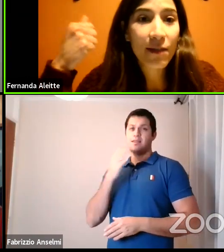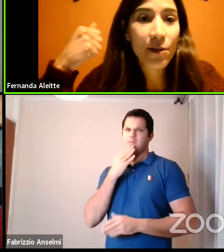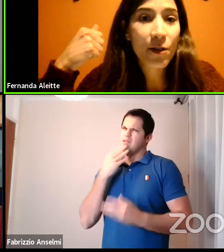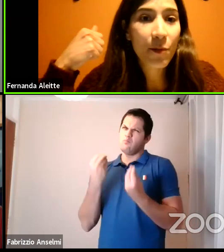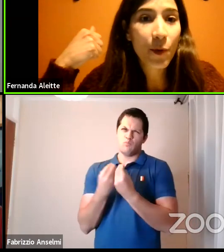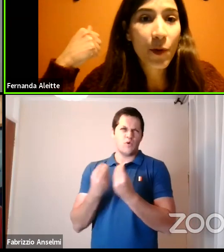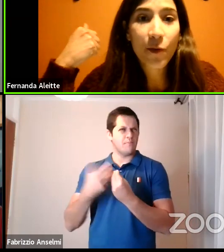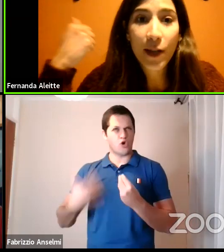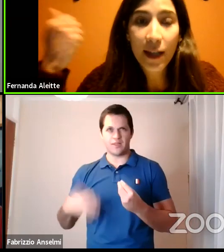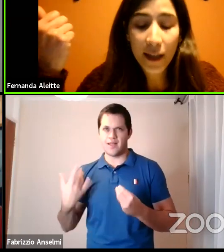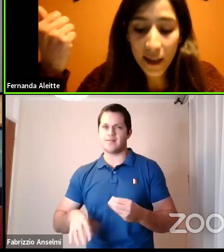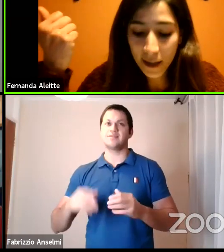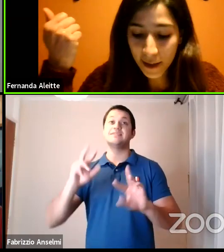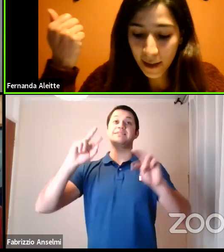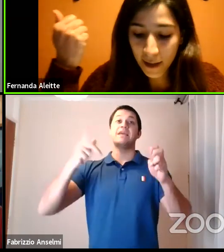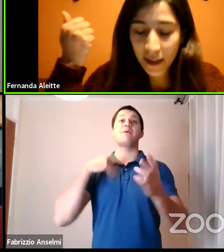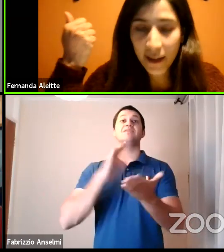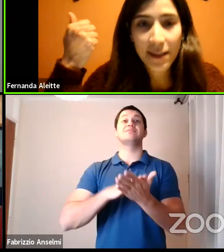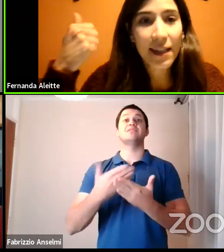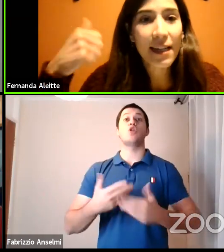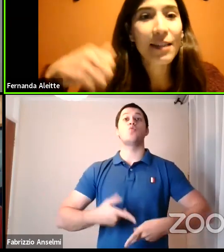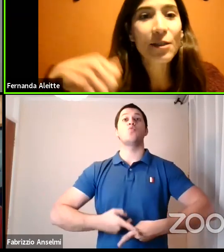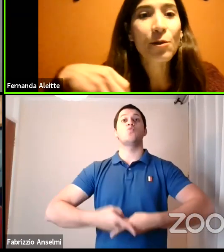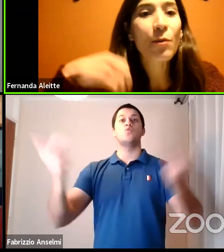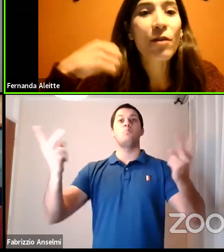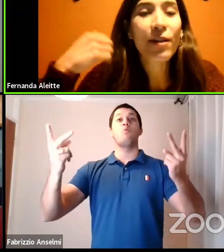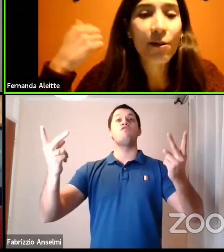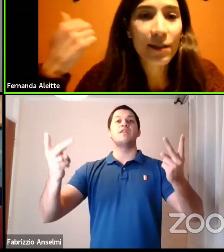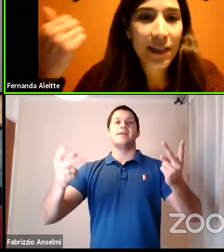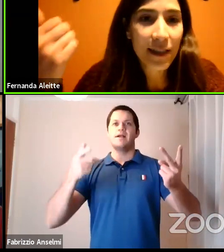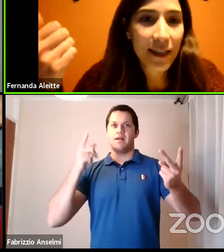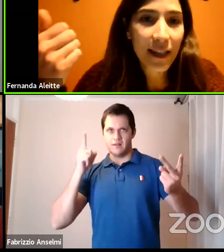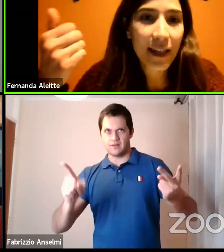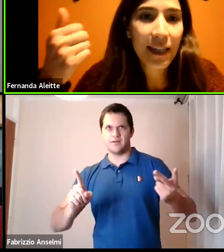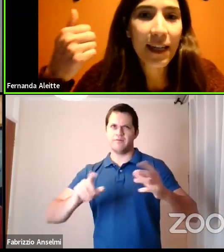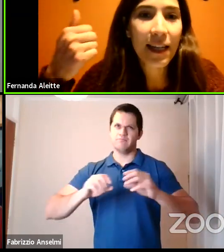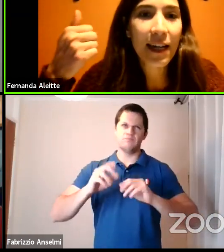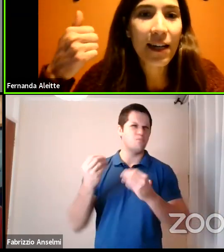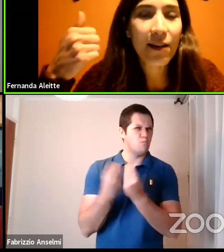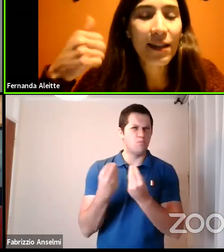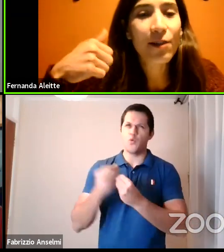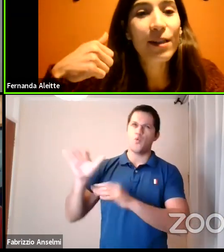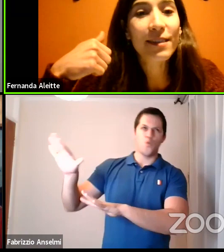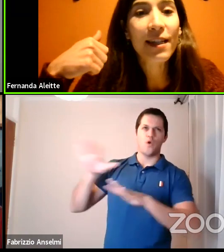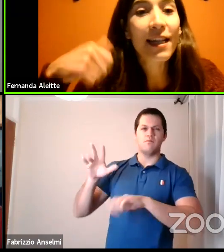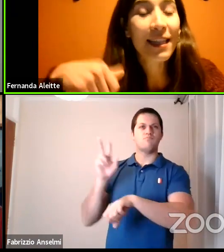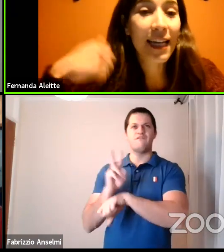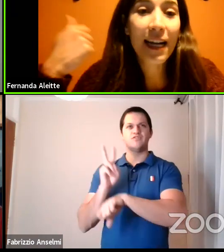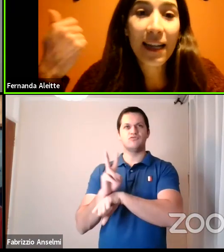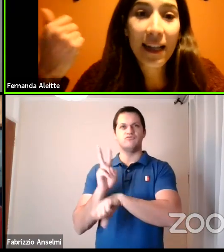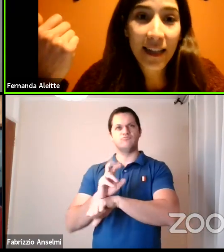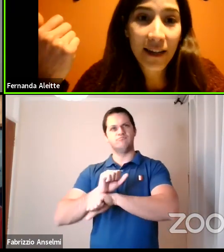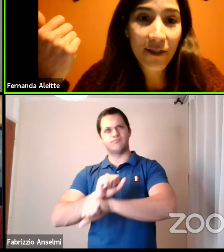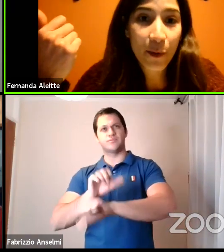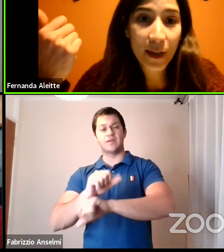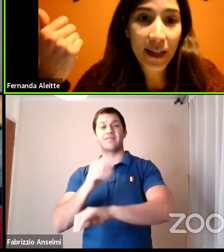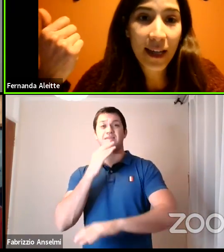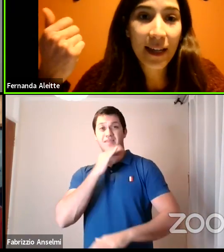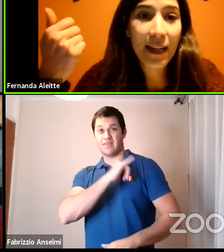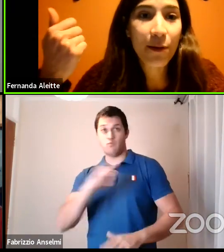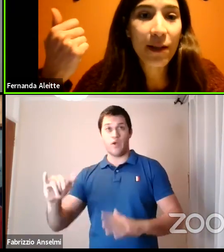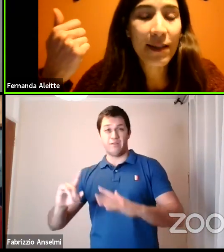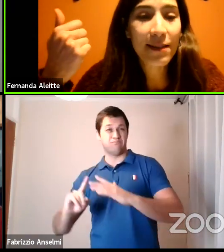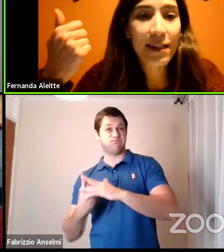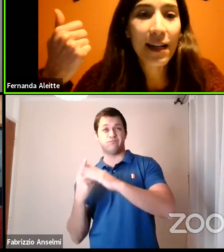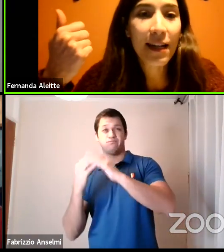tenido intervenciones muy buenas desde ahí, ha sido una muy buena docente, es quien llegó a ser decana de la